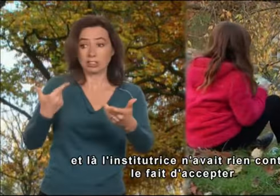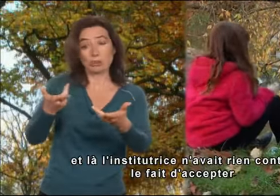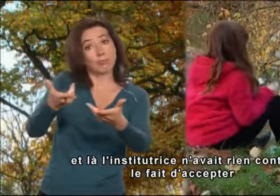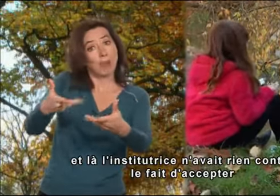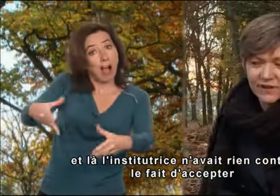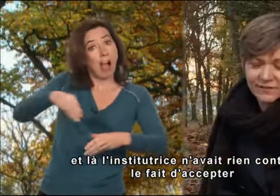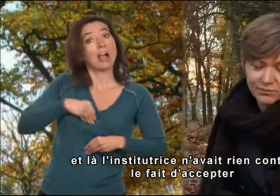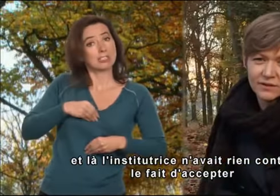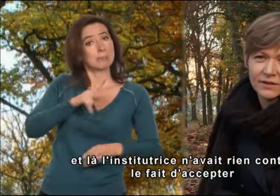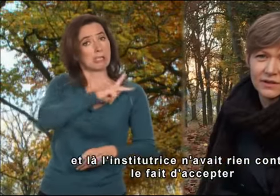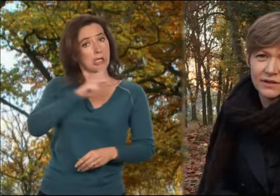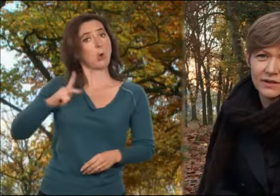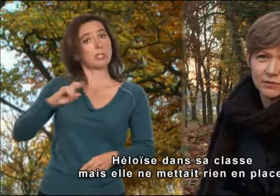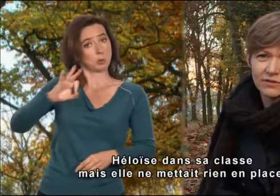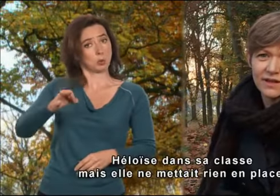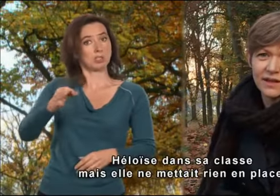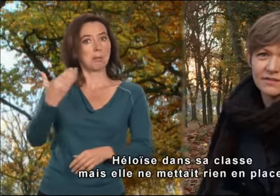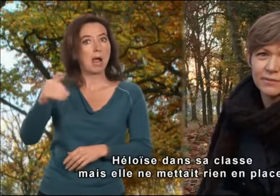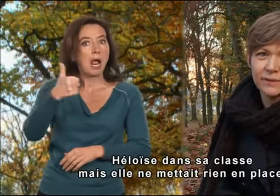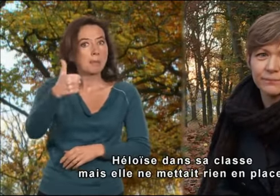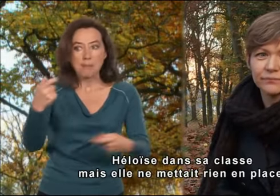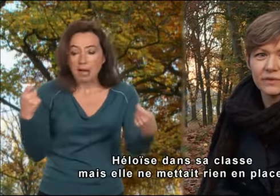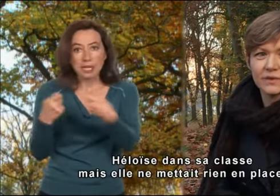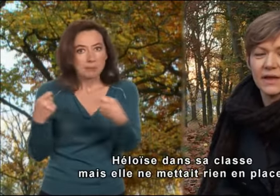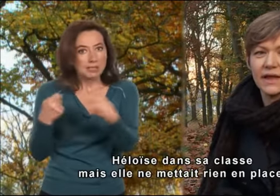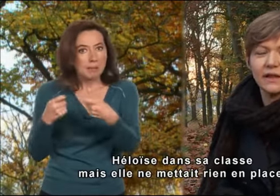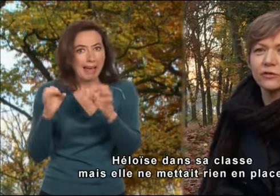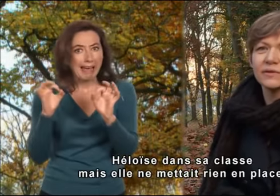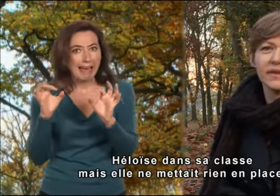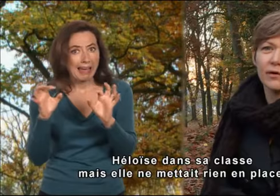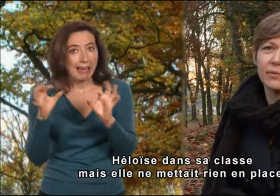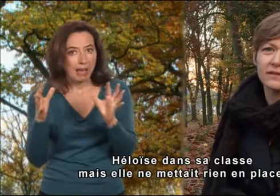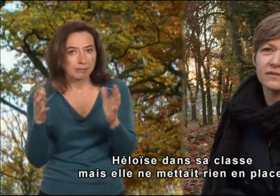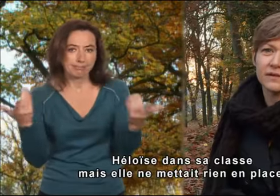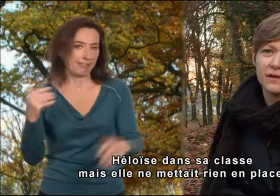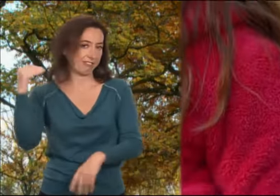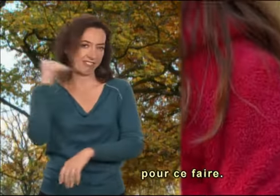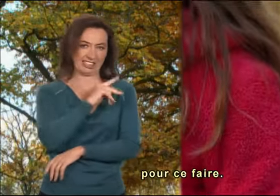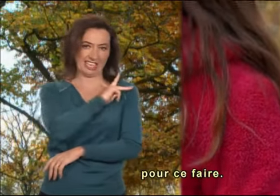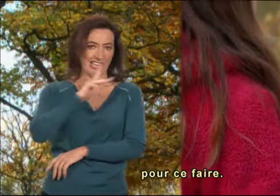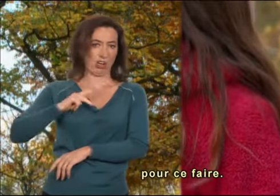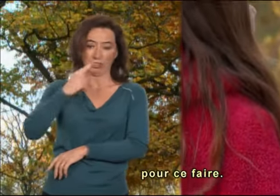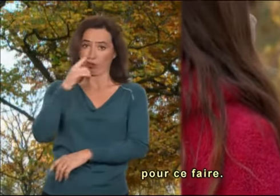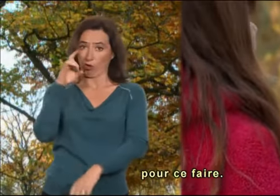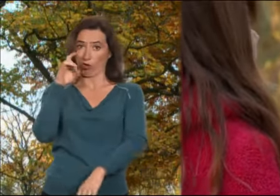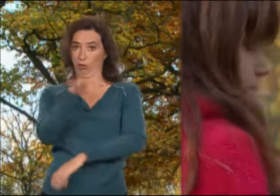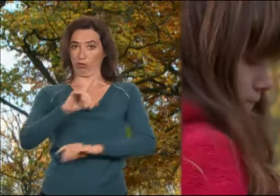rien contre le fait d'accepter Héloïse dans sa classe, mais elle ne mettait rien en place pour ce